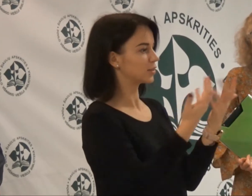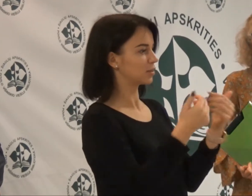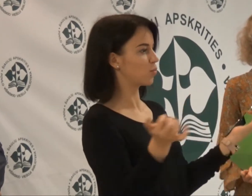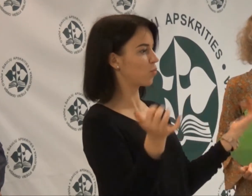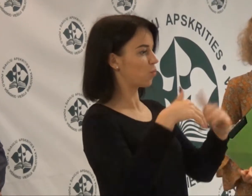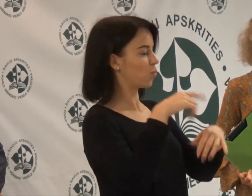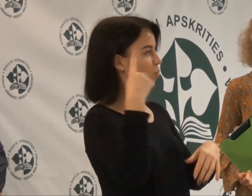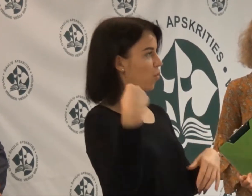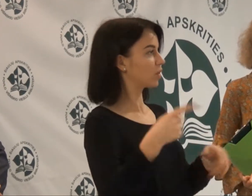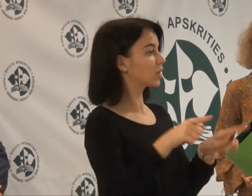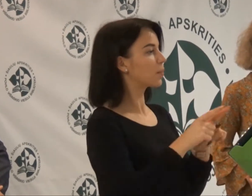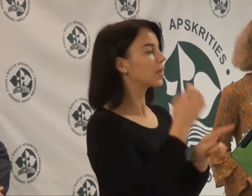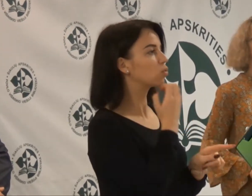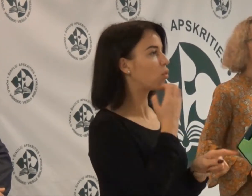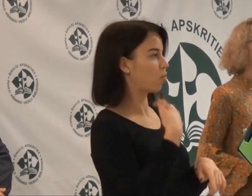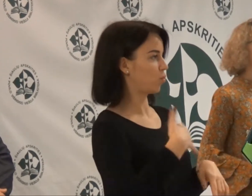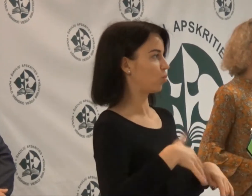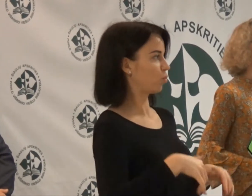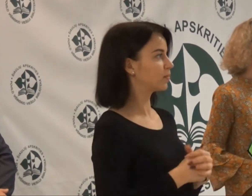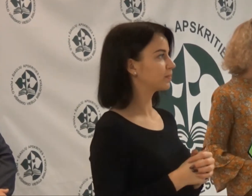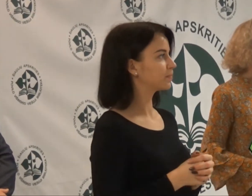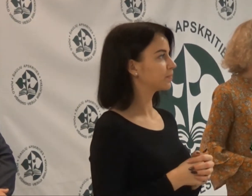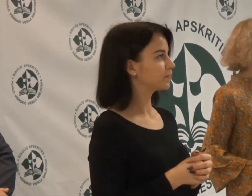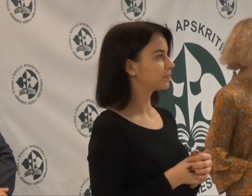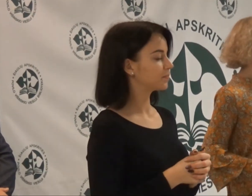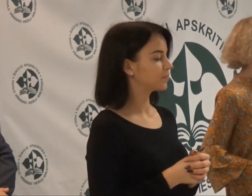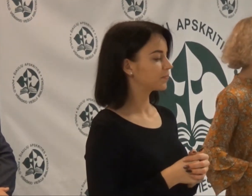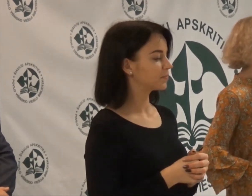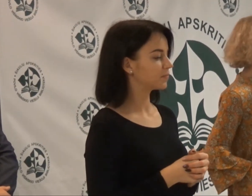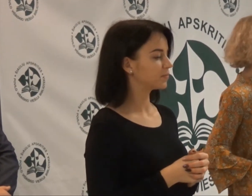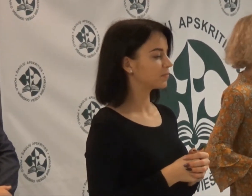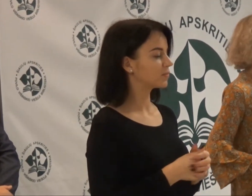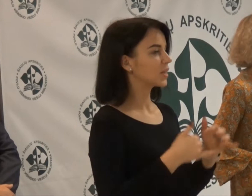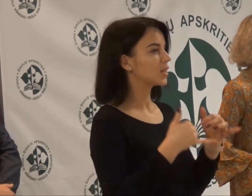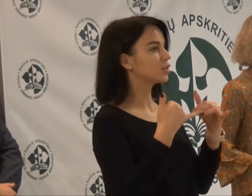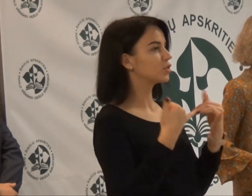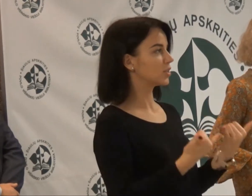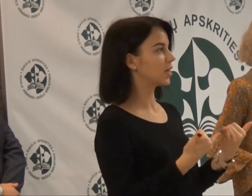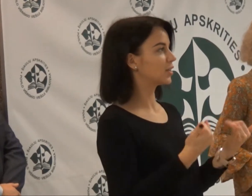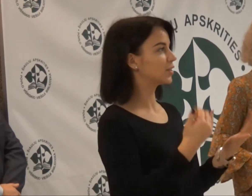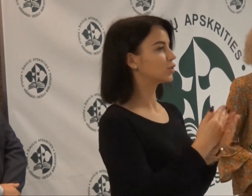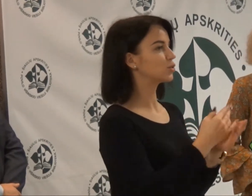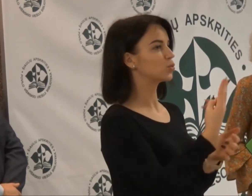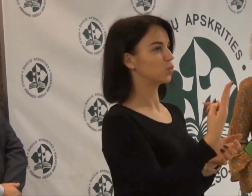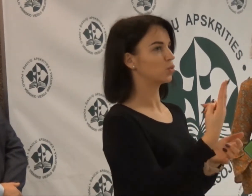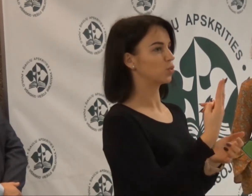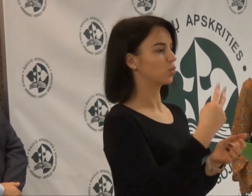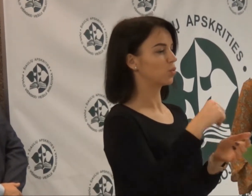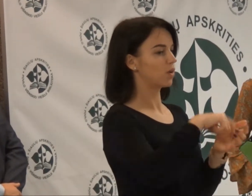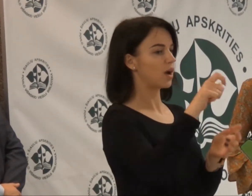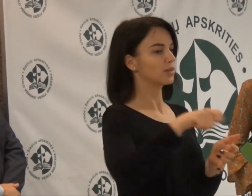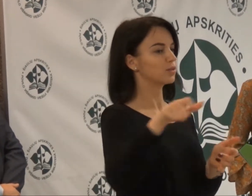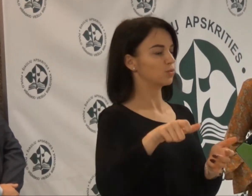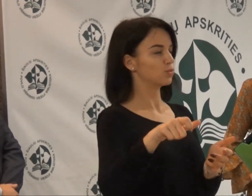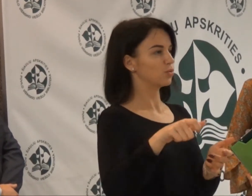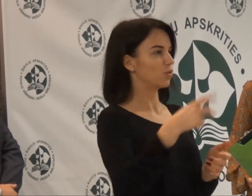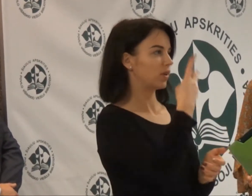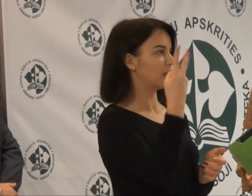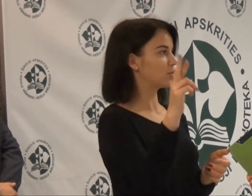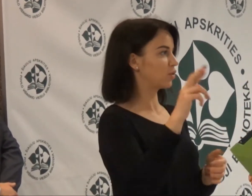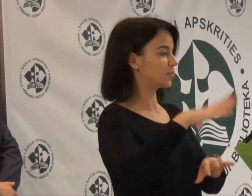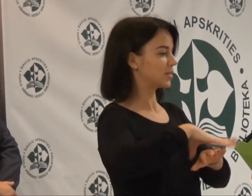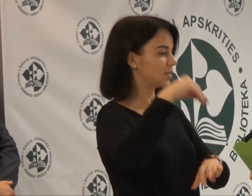ir susidomėjimas. Ir kaip niekad kitada, šiandien turime net du atstovus iš Lietuvos Respublikos